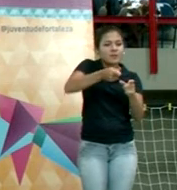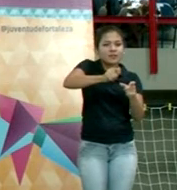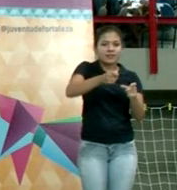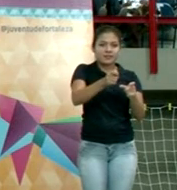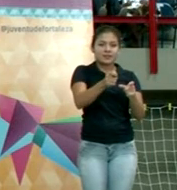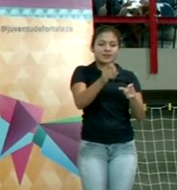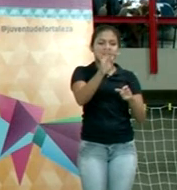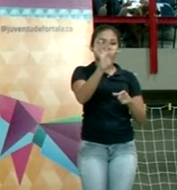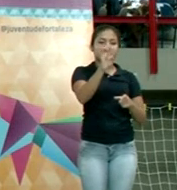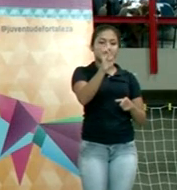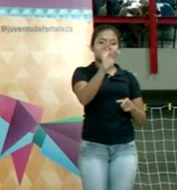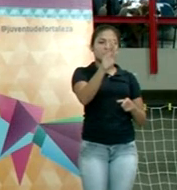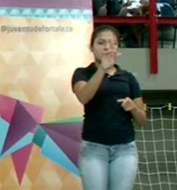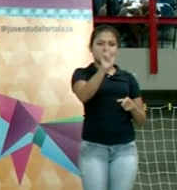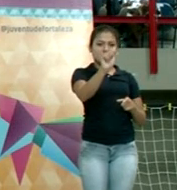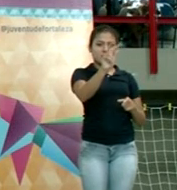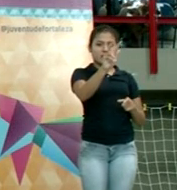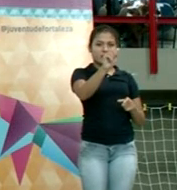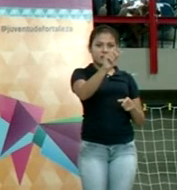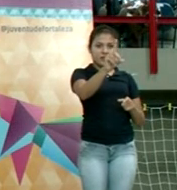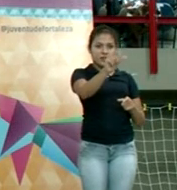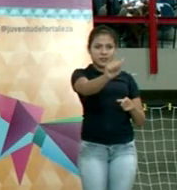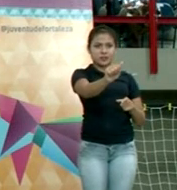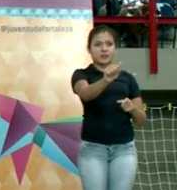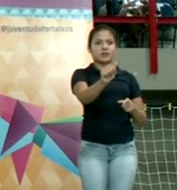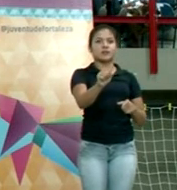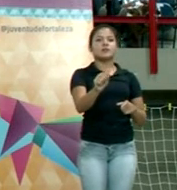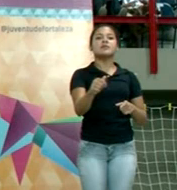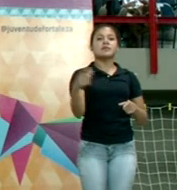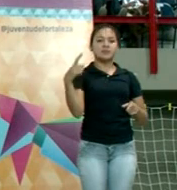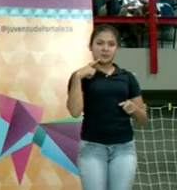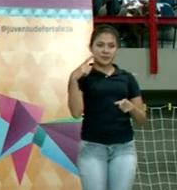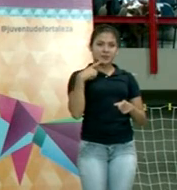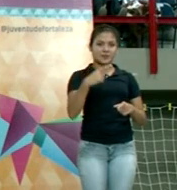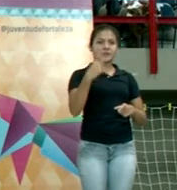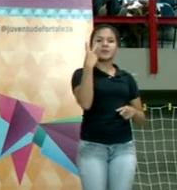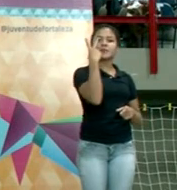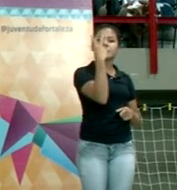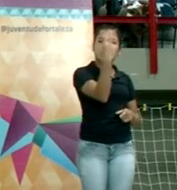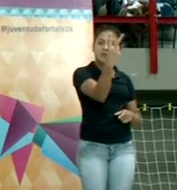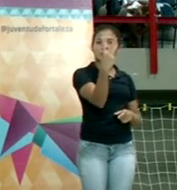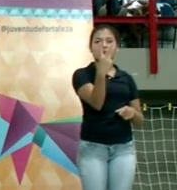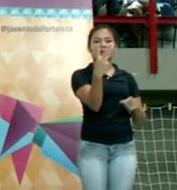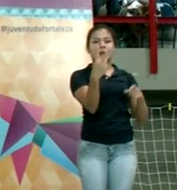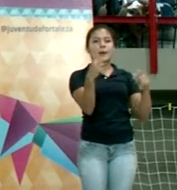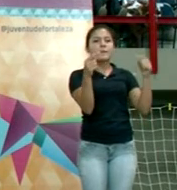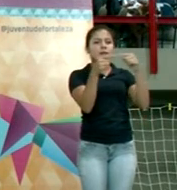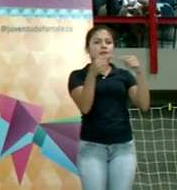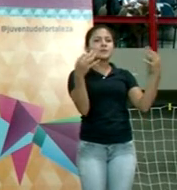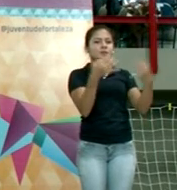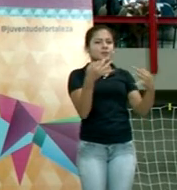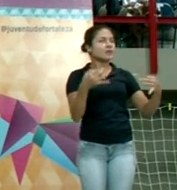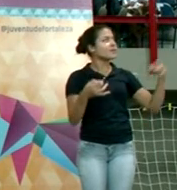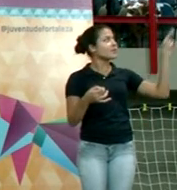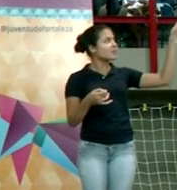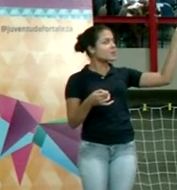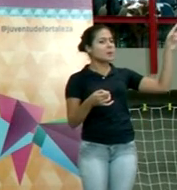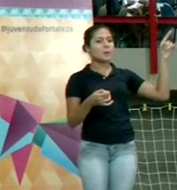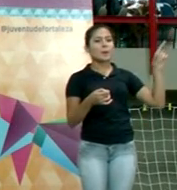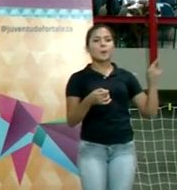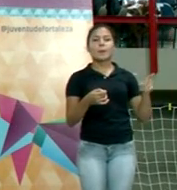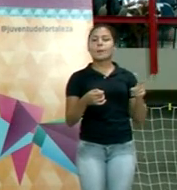chave tetravada, ela tem 2 planos no formato de uma onda eletromagnética. Me ocorreu aqui de dizer uma